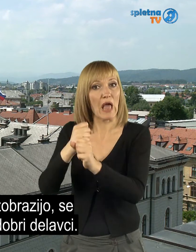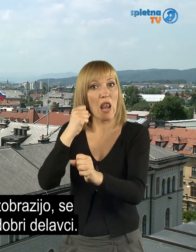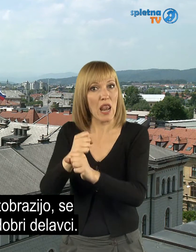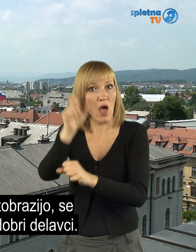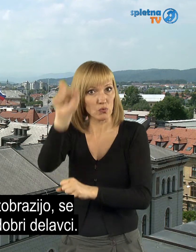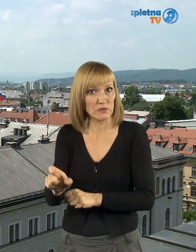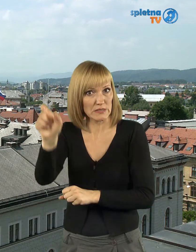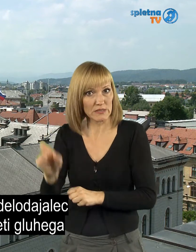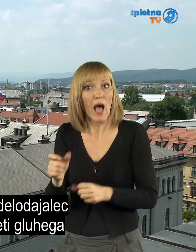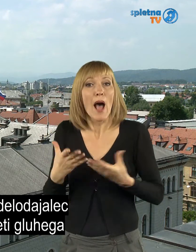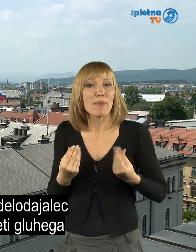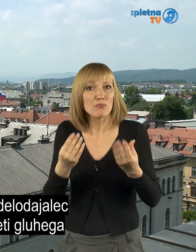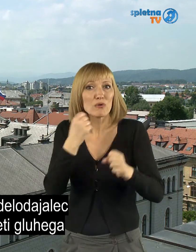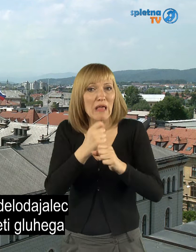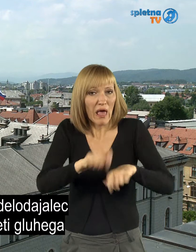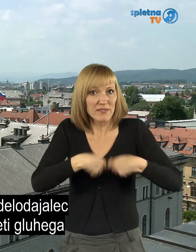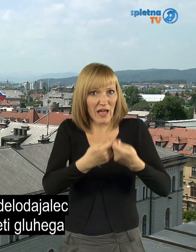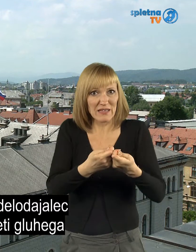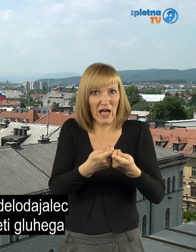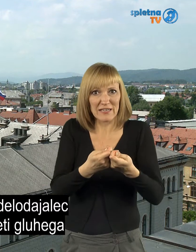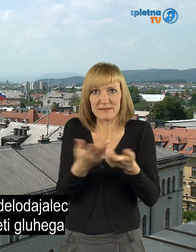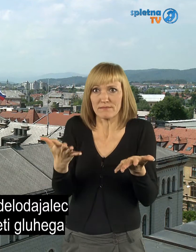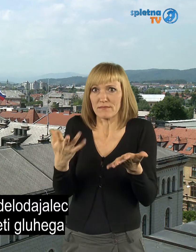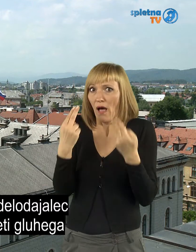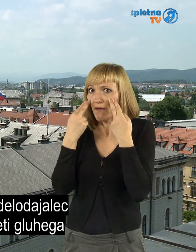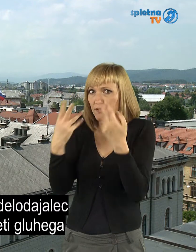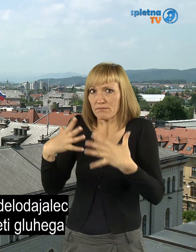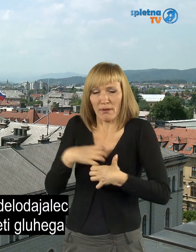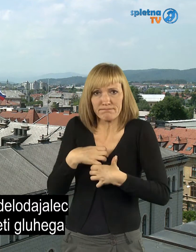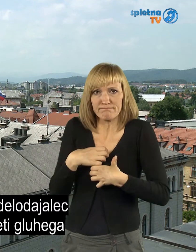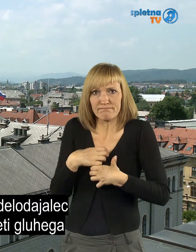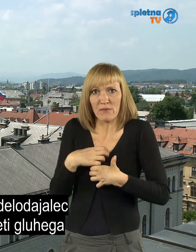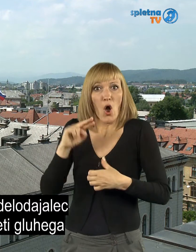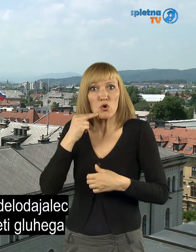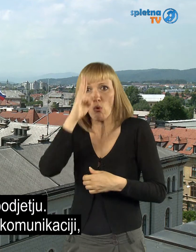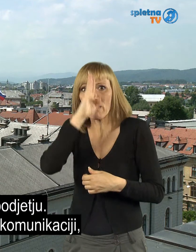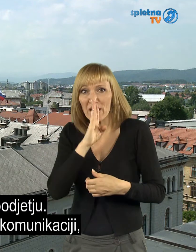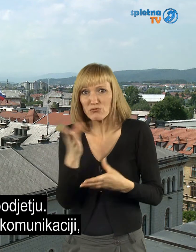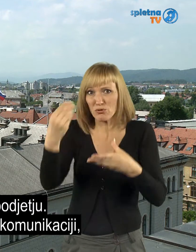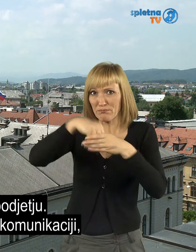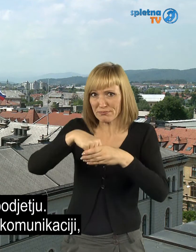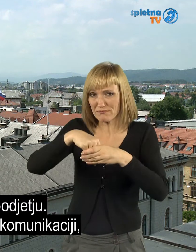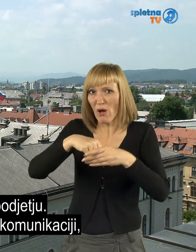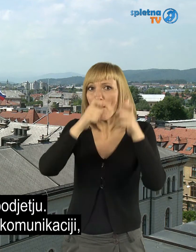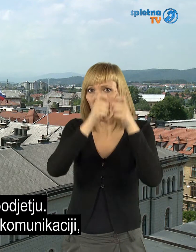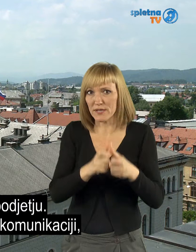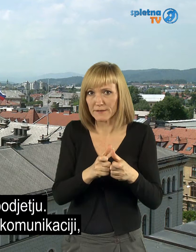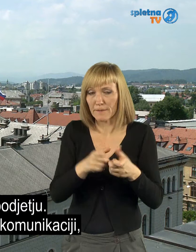dobri delavci. A žal marsikateri delodajalec se nekako prestraši imeti gluhega in naglušnega v